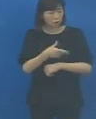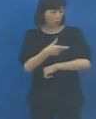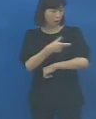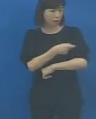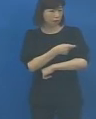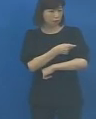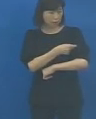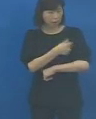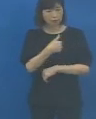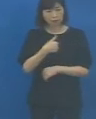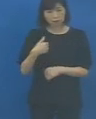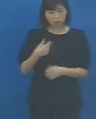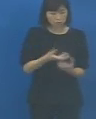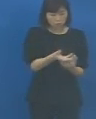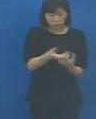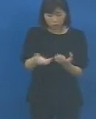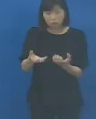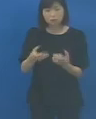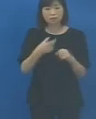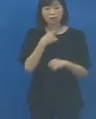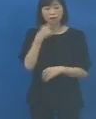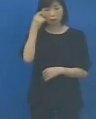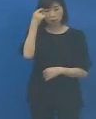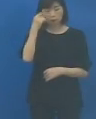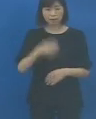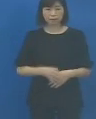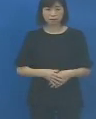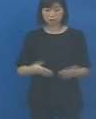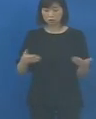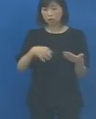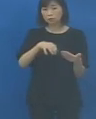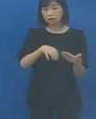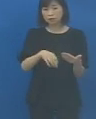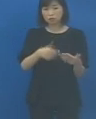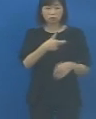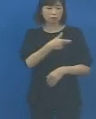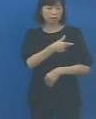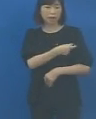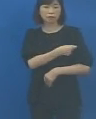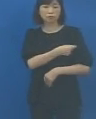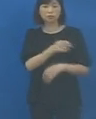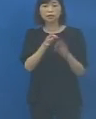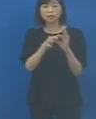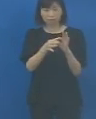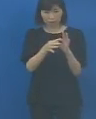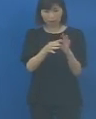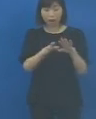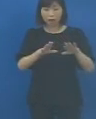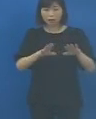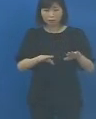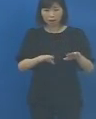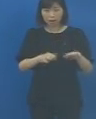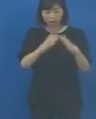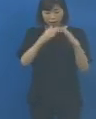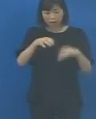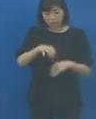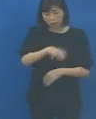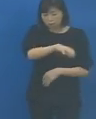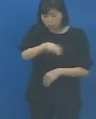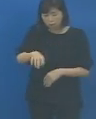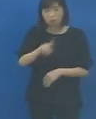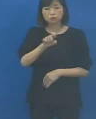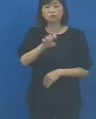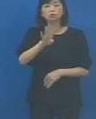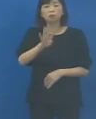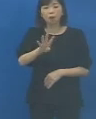という考え方でいこうと思います。で職域接種につきましては、今14会場すで、に承